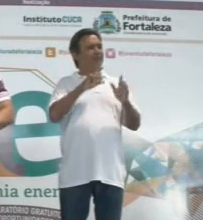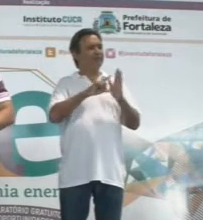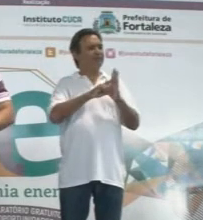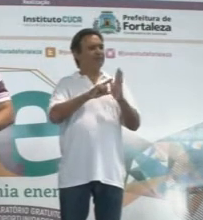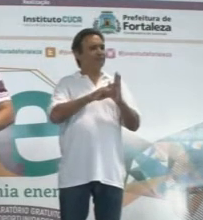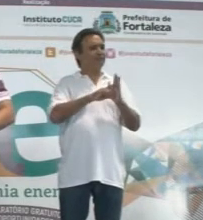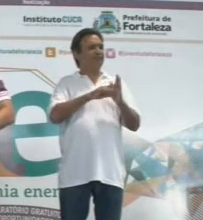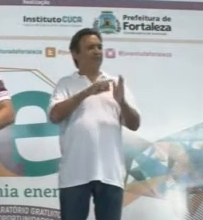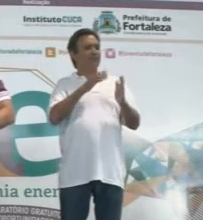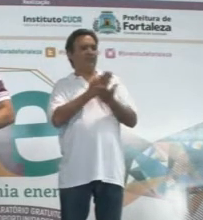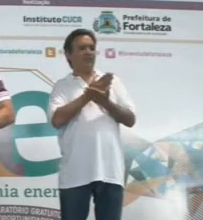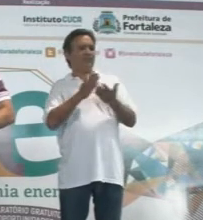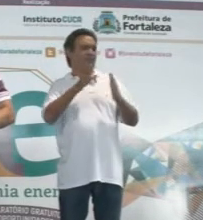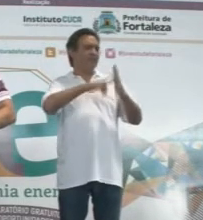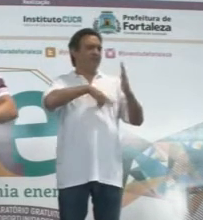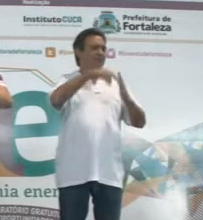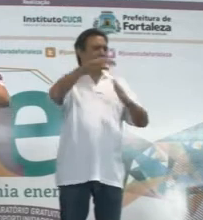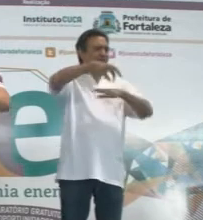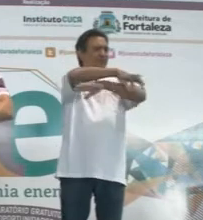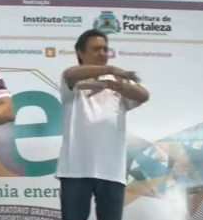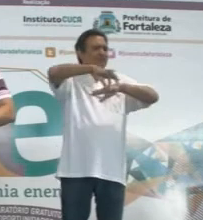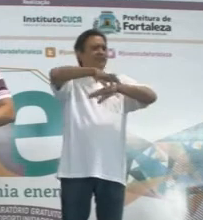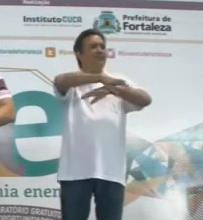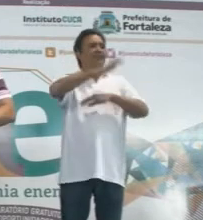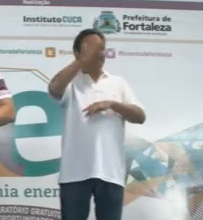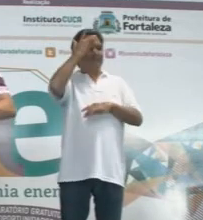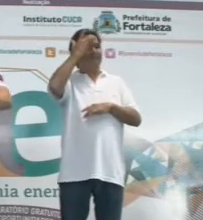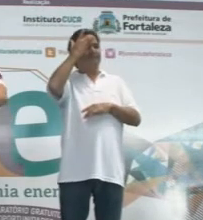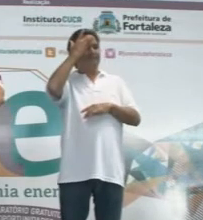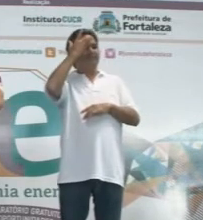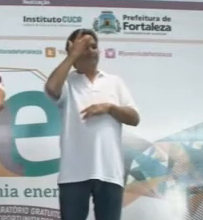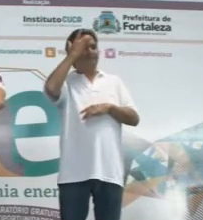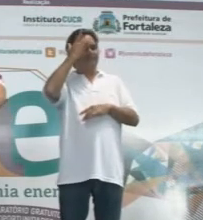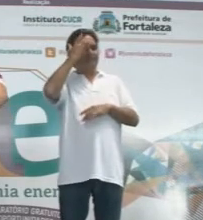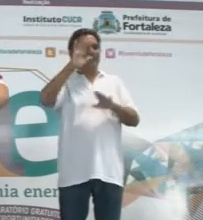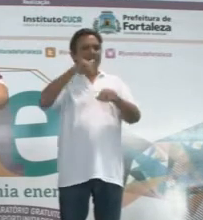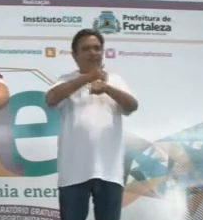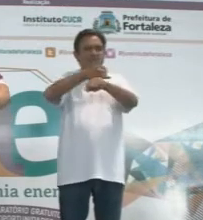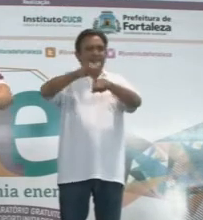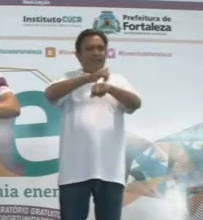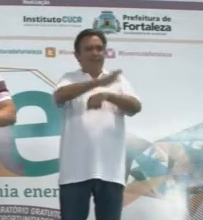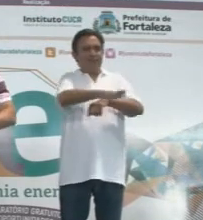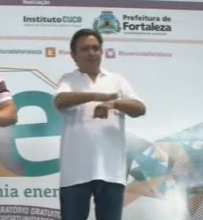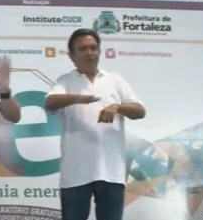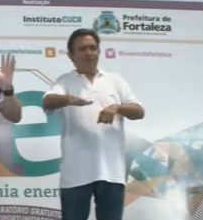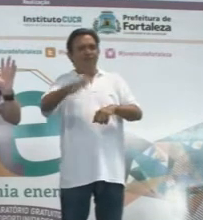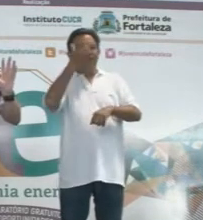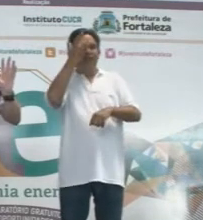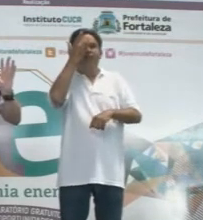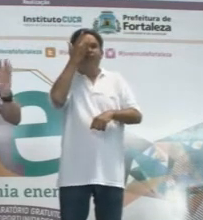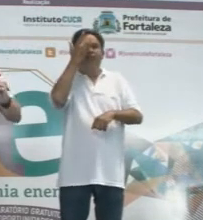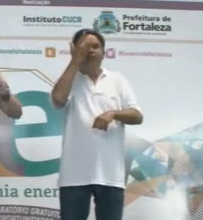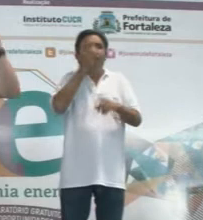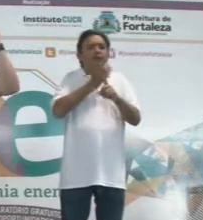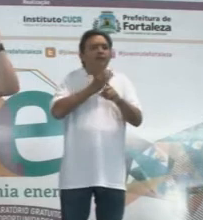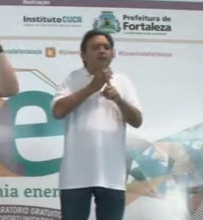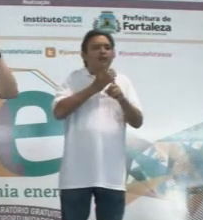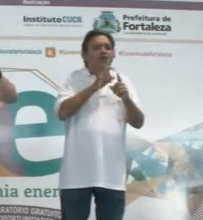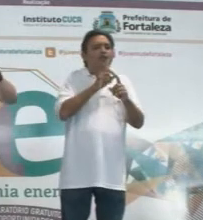com negócio de pintura, arquitetura, isso aí é decorado, tá certo? Até menino pequeno decora o quarto, aquela arrumação